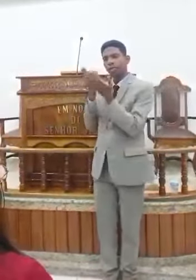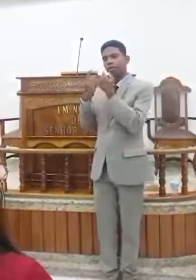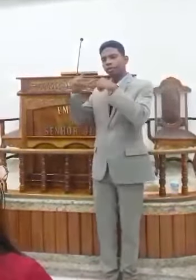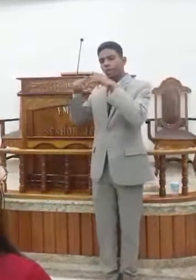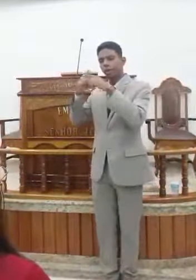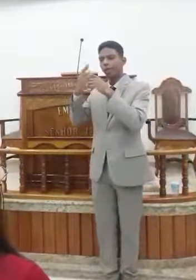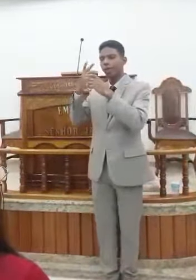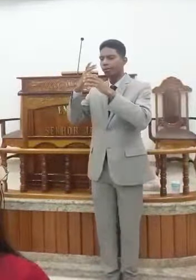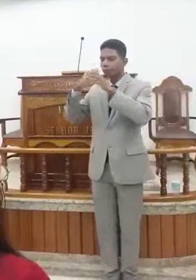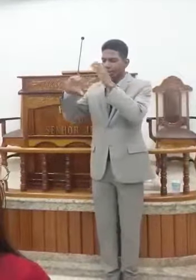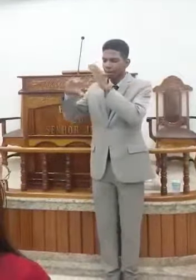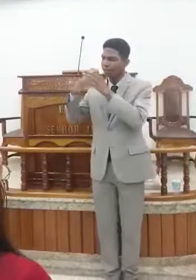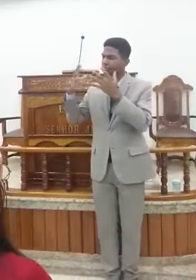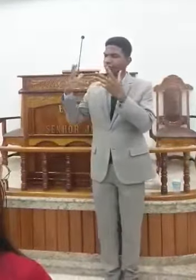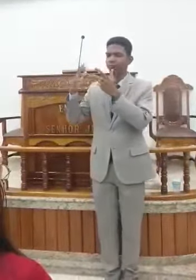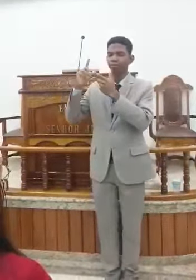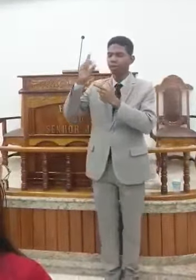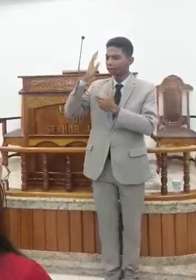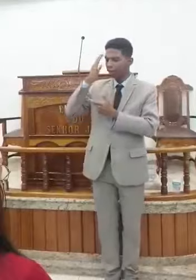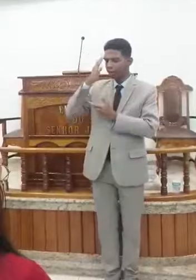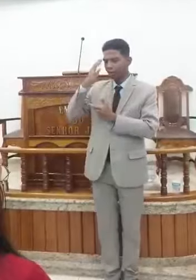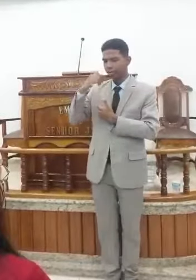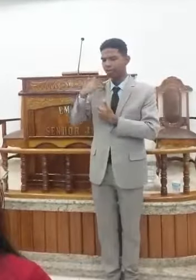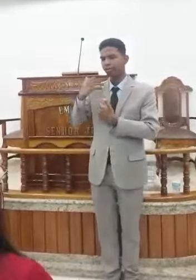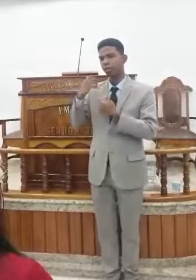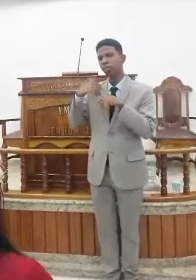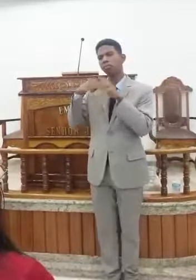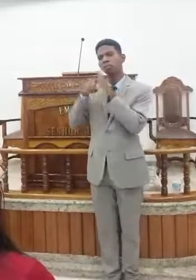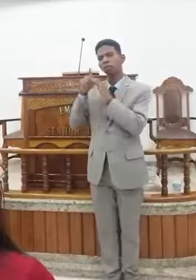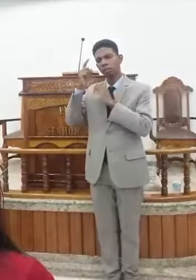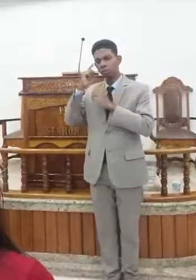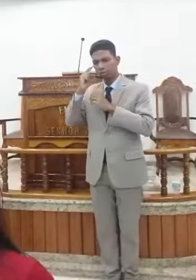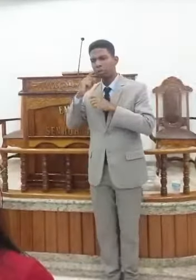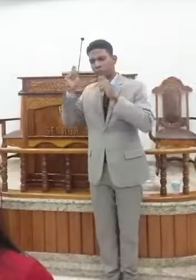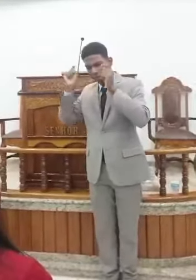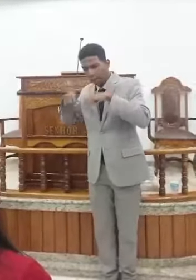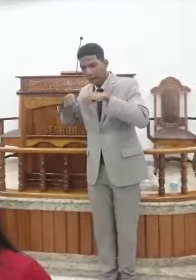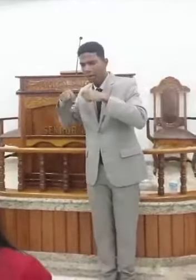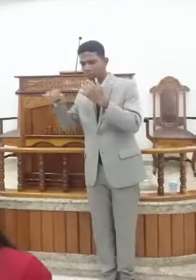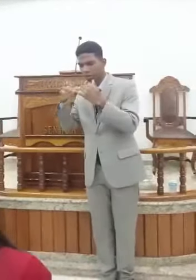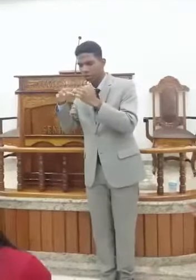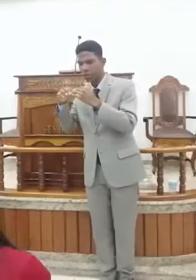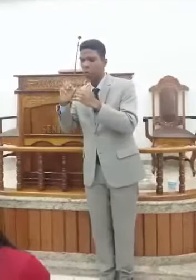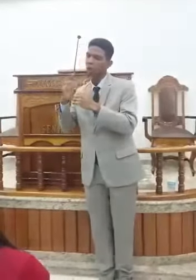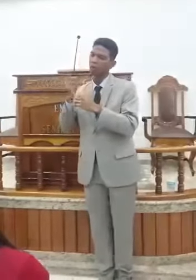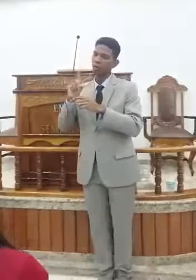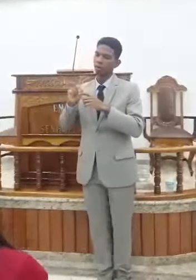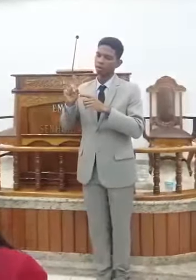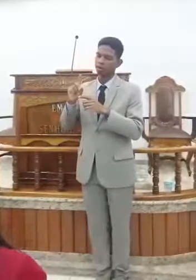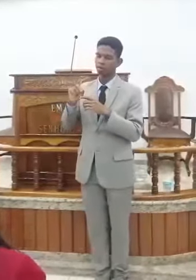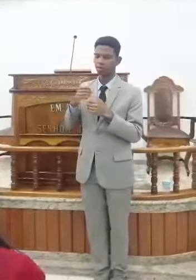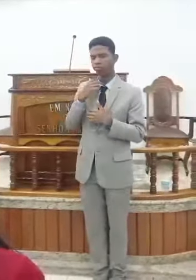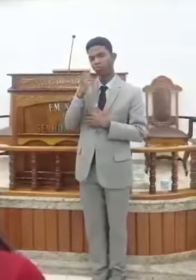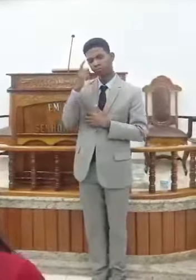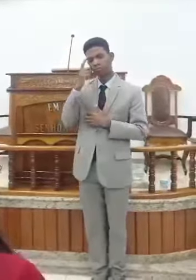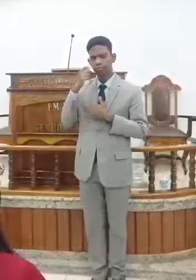eu pedi para Deus que eu queria esse dom para que eu pudesse servir a Ele, porque eu penso que é um dom maravilhoso. Mas o surdo é capaz? Não é capaz.